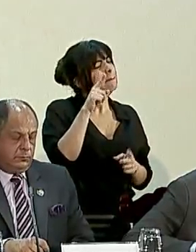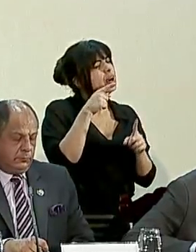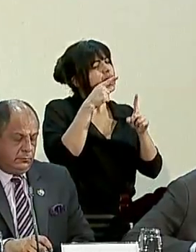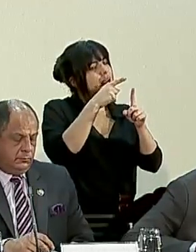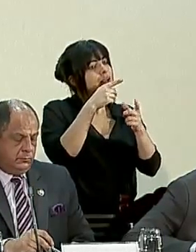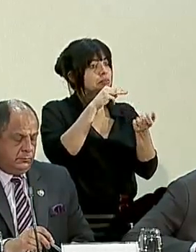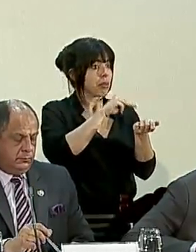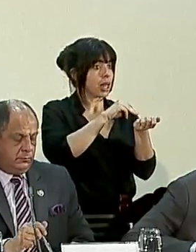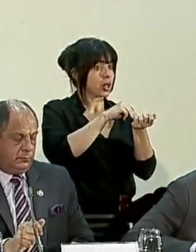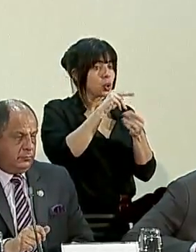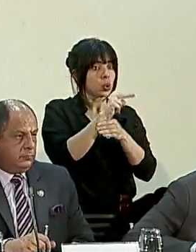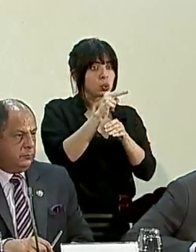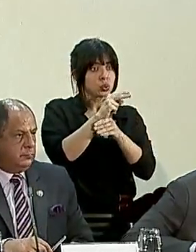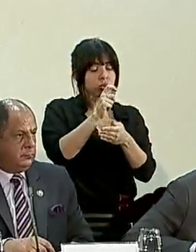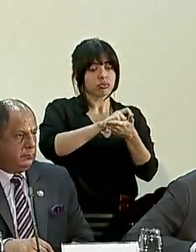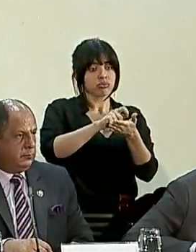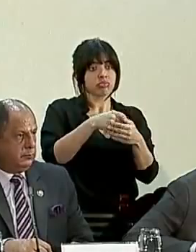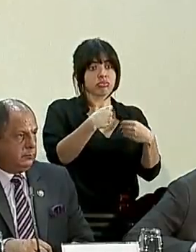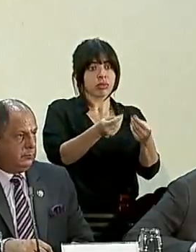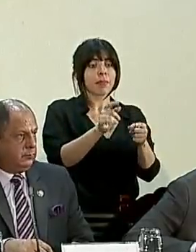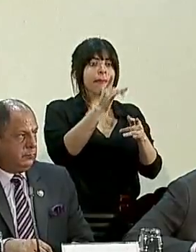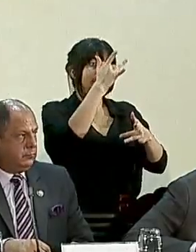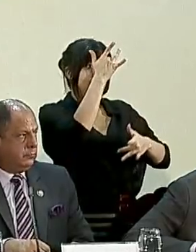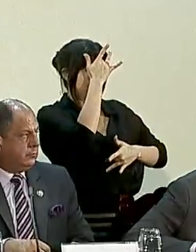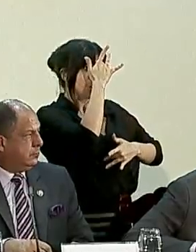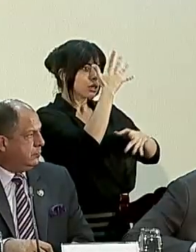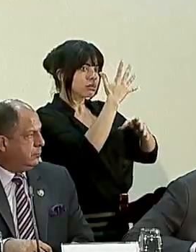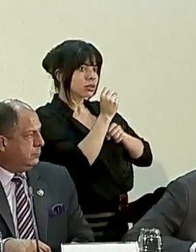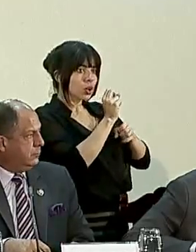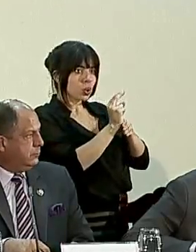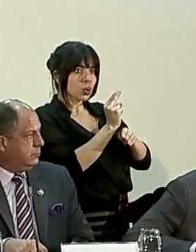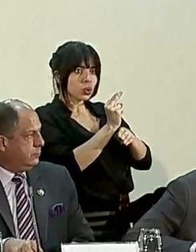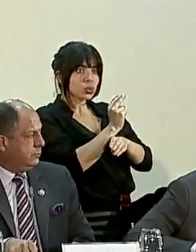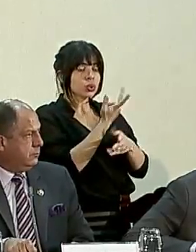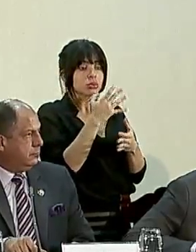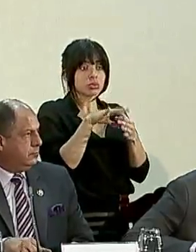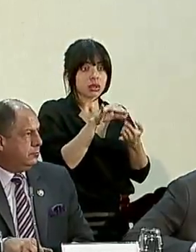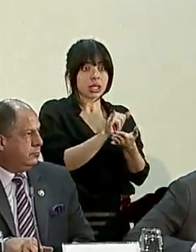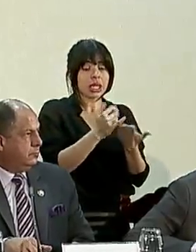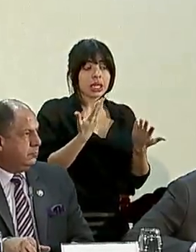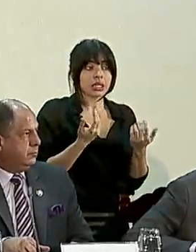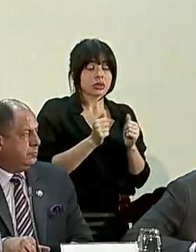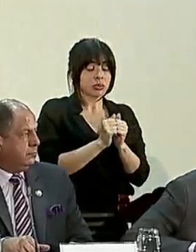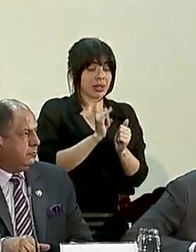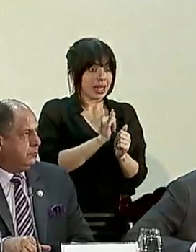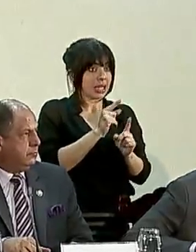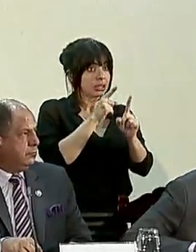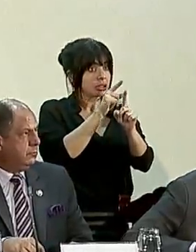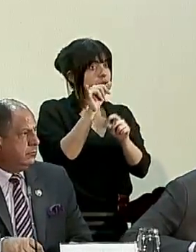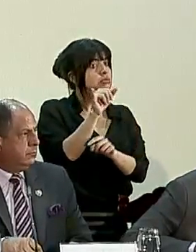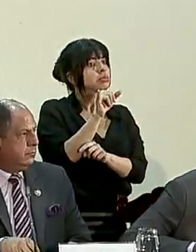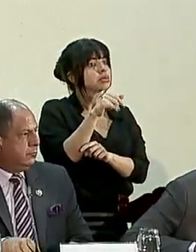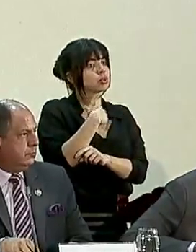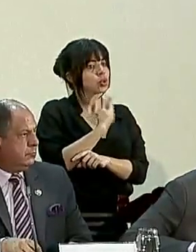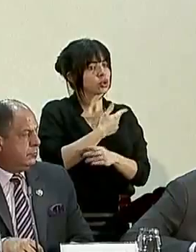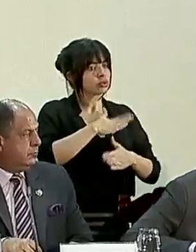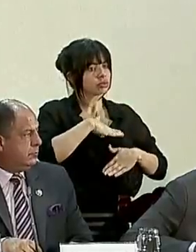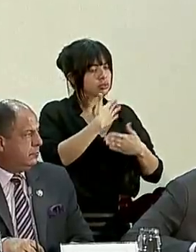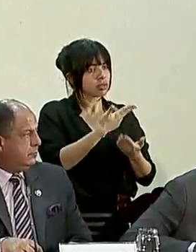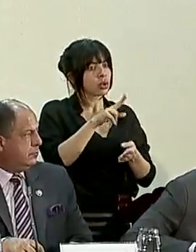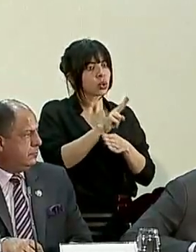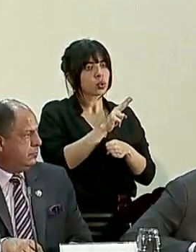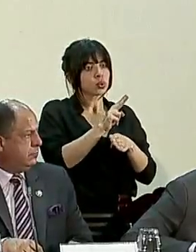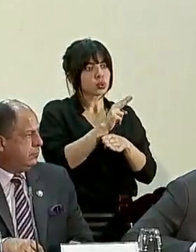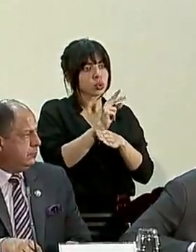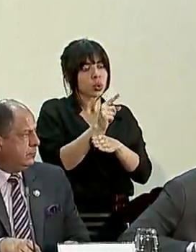para los médicos que los prescriben y, cómo no, para los pacientes que los utilizan. Y en ese sentido y con ese espíritu es que estaríamos dispuestos a